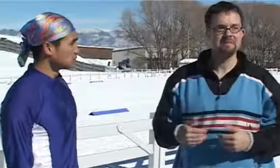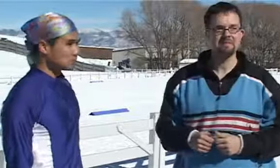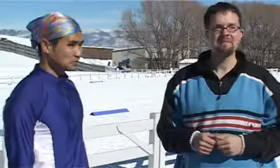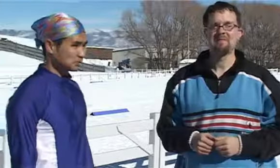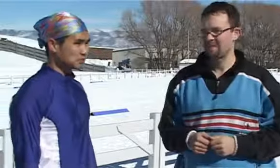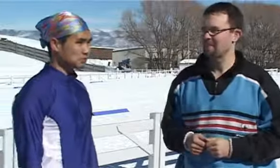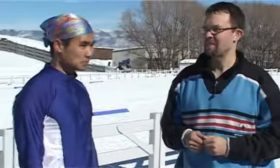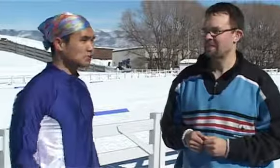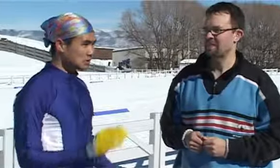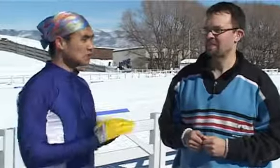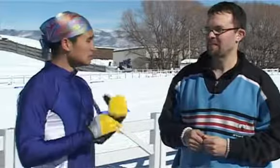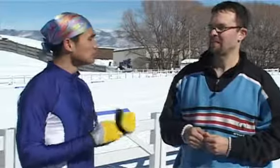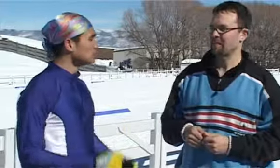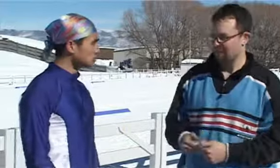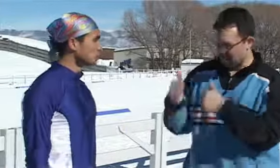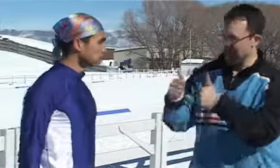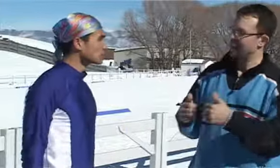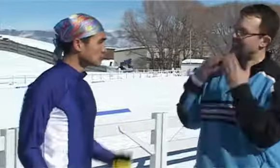bist also noch nicht am Ziel deiner Leistung angelangt.